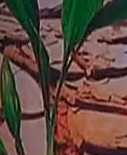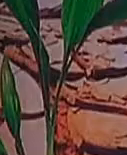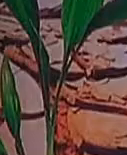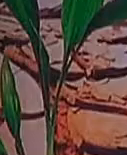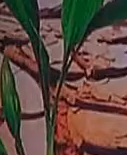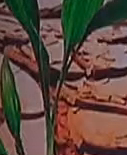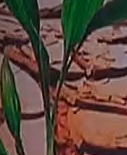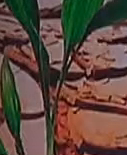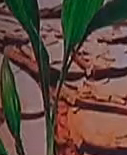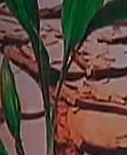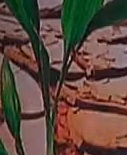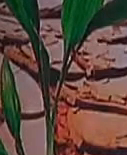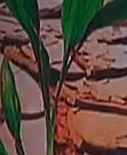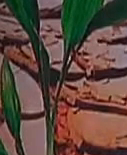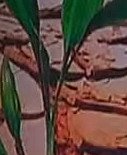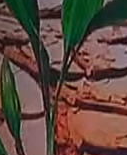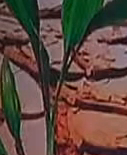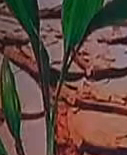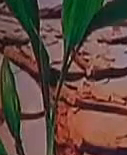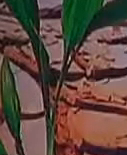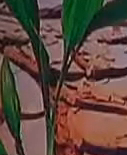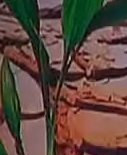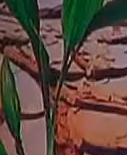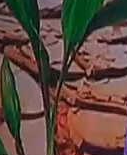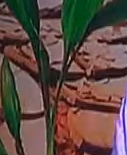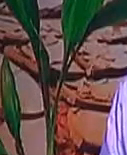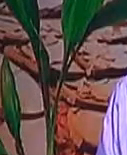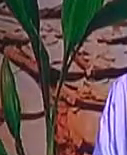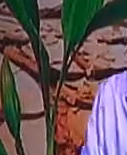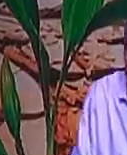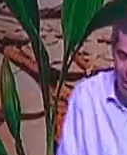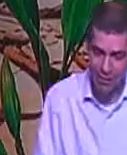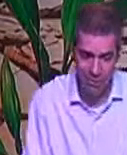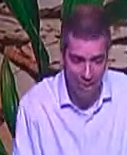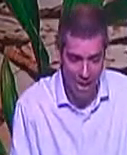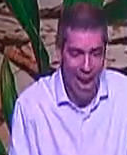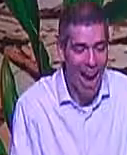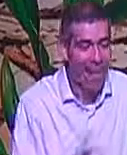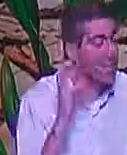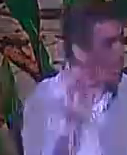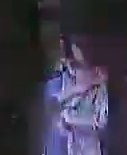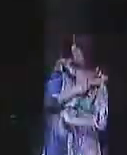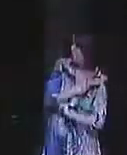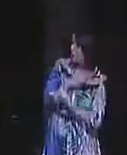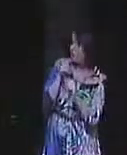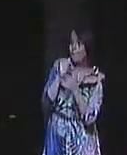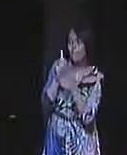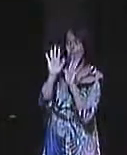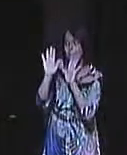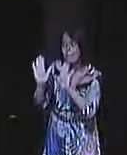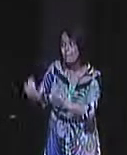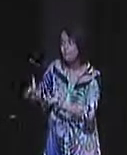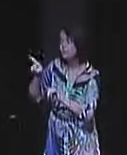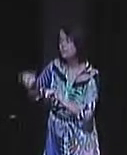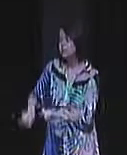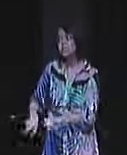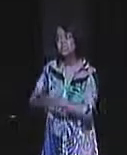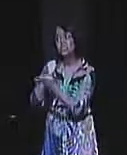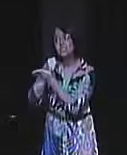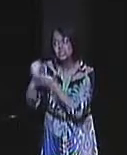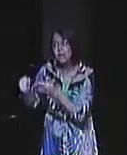você quero que você guarde isso com você então a esperança contra o pecado